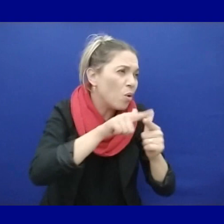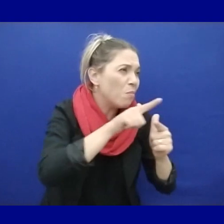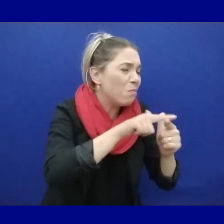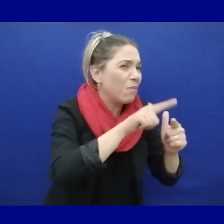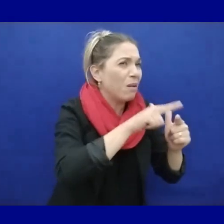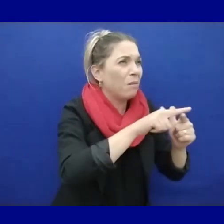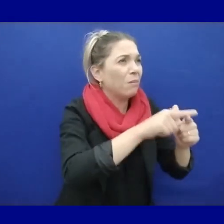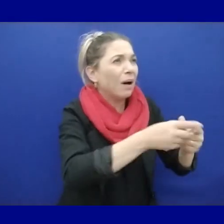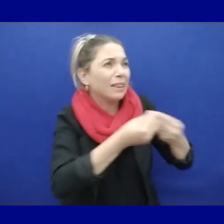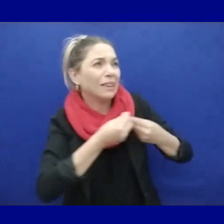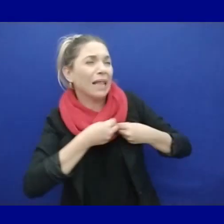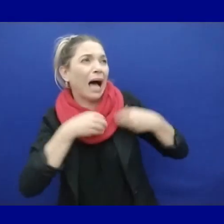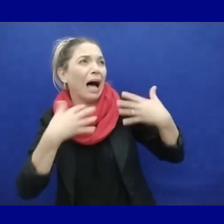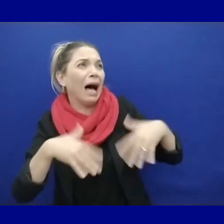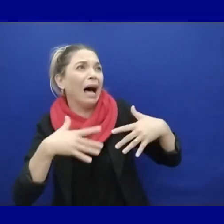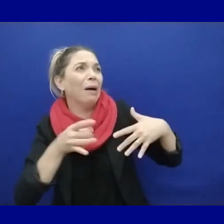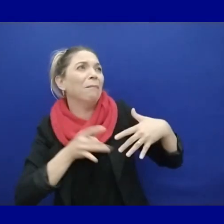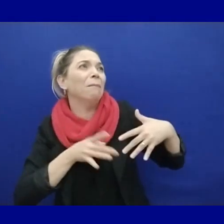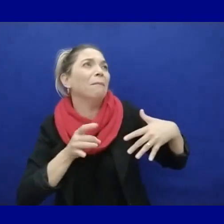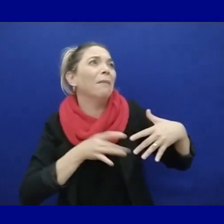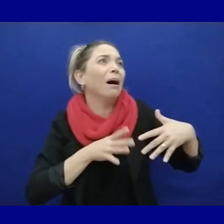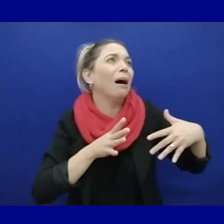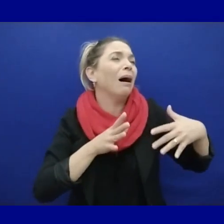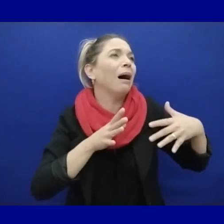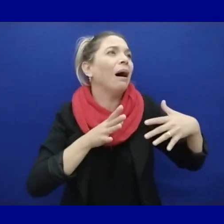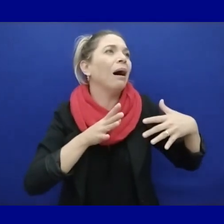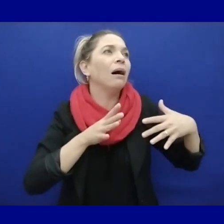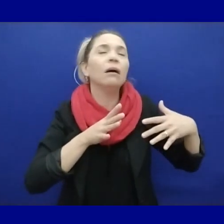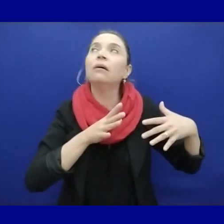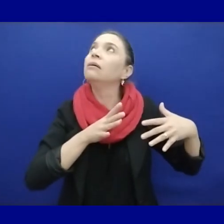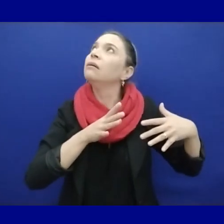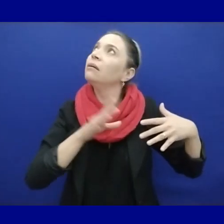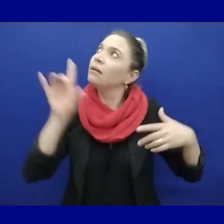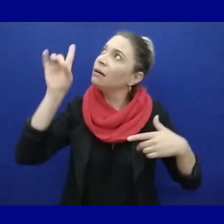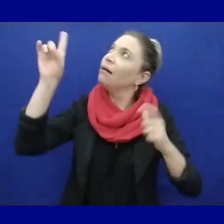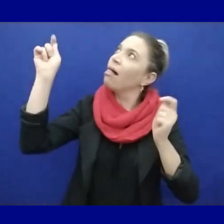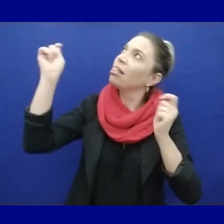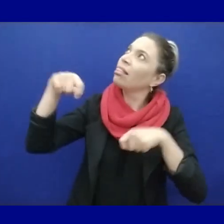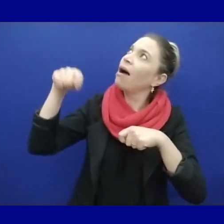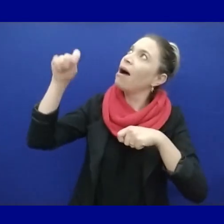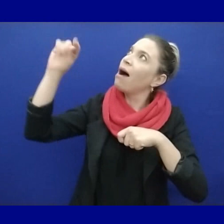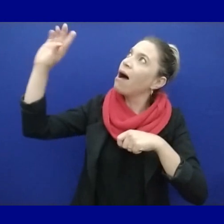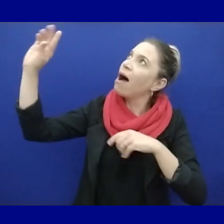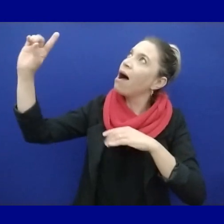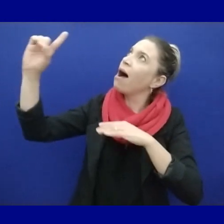que trazem pavor, Ele pode